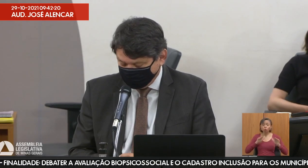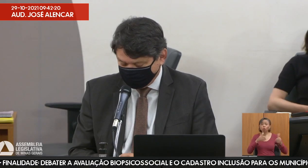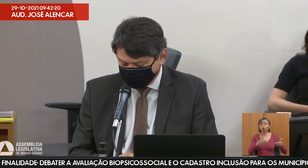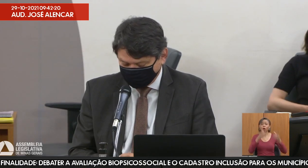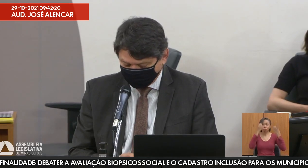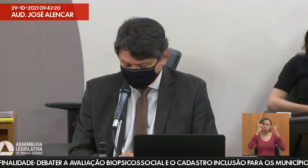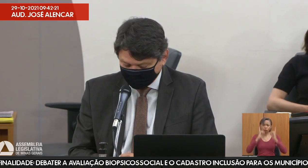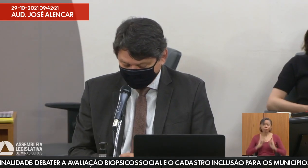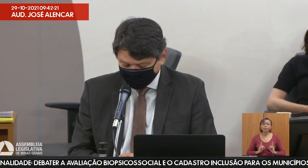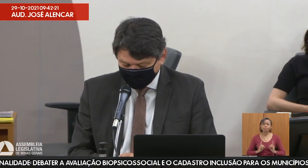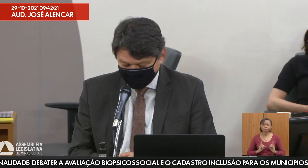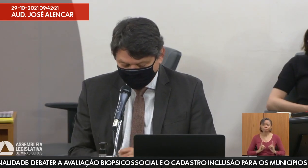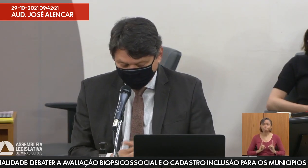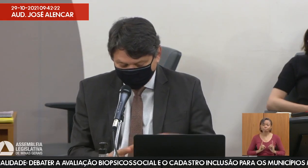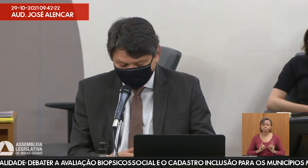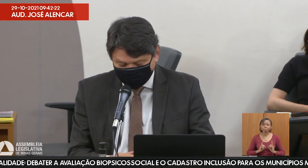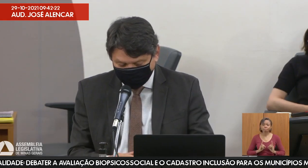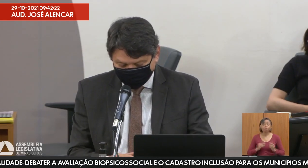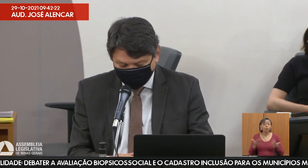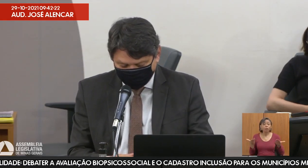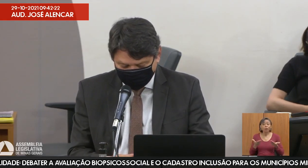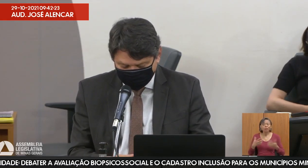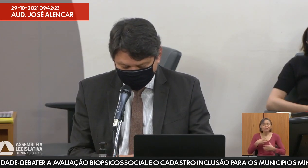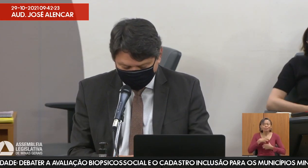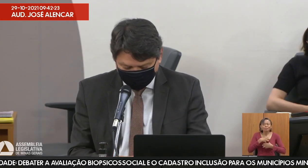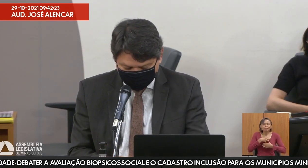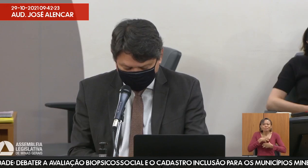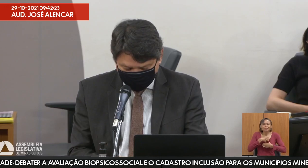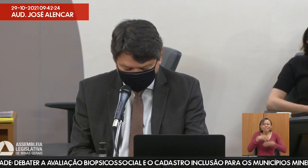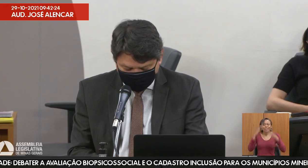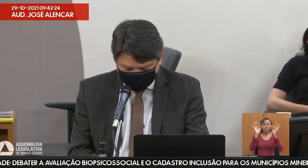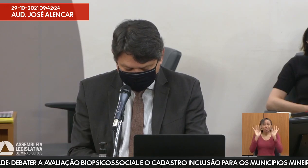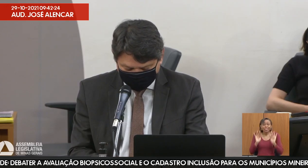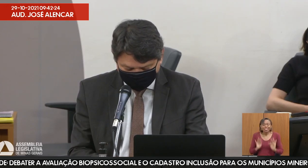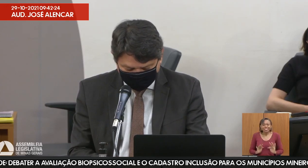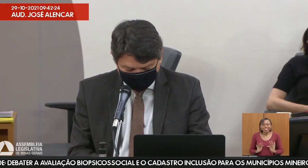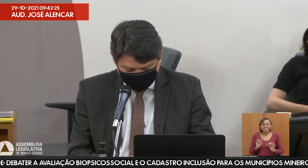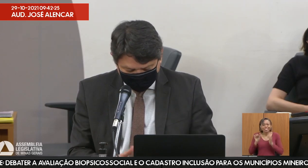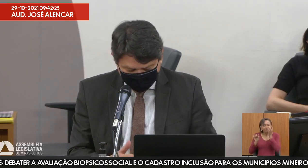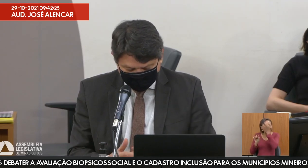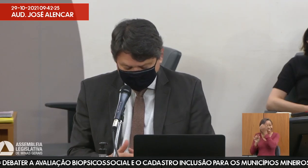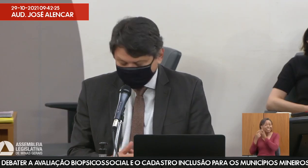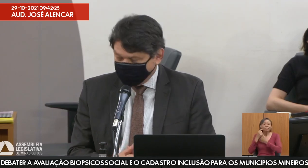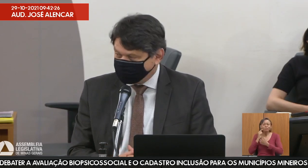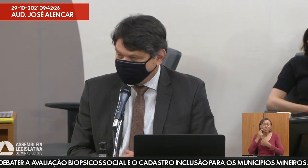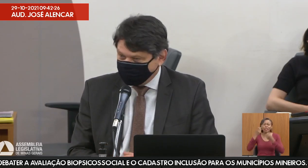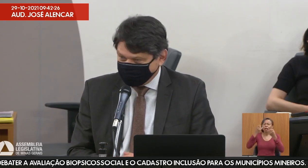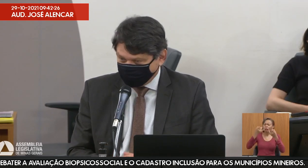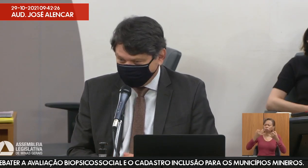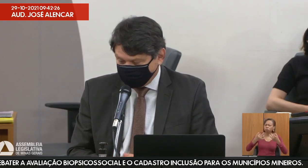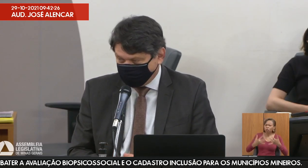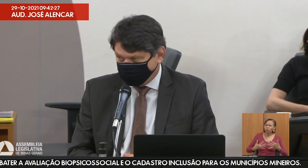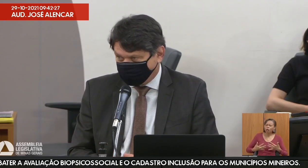eles. E hoje eu me sinto muito feliz quando você vem falar dessa avaliação